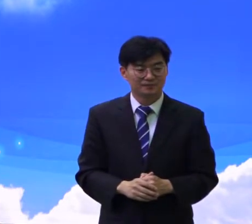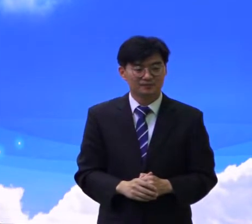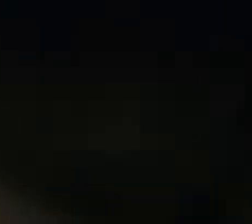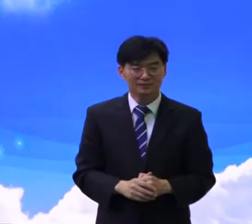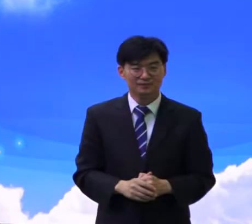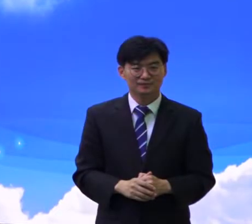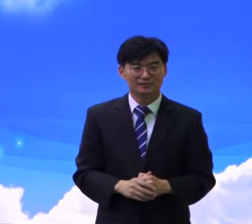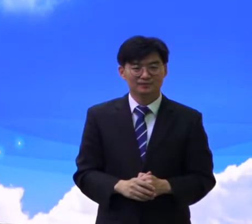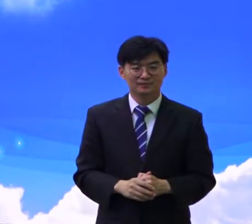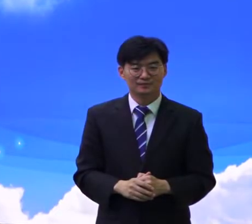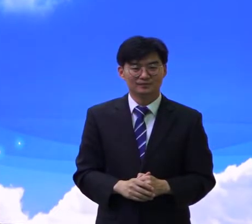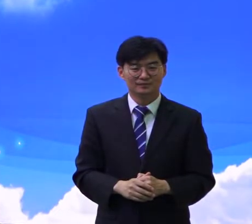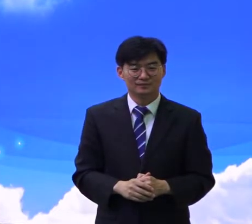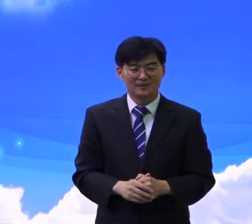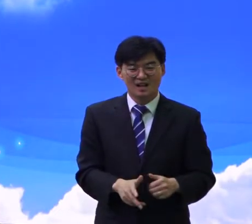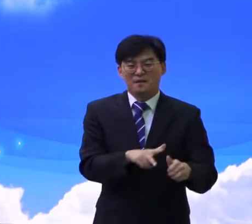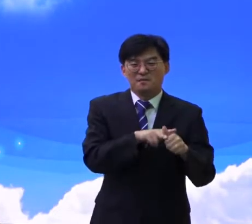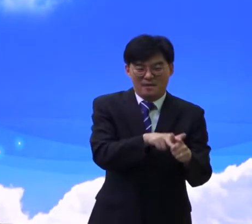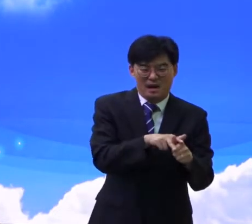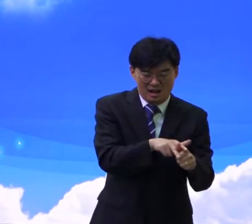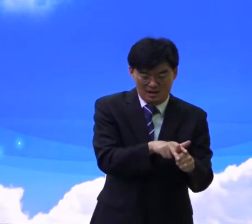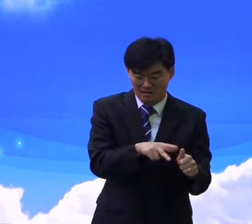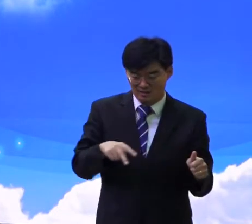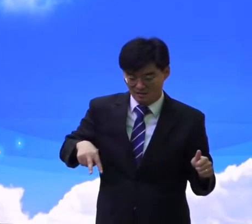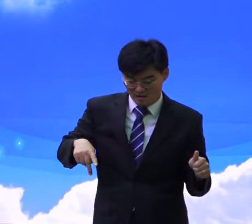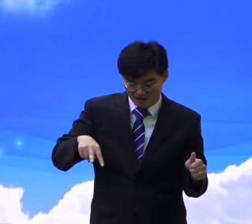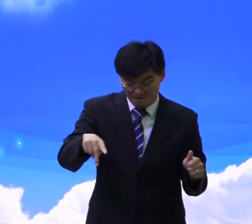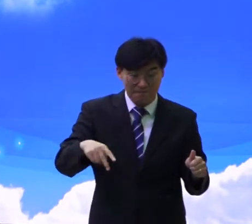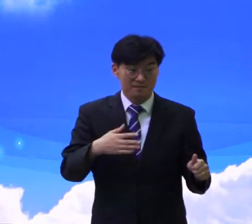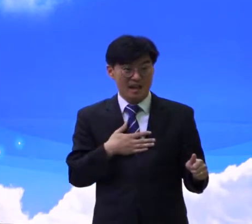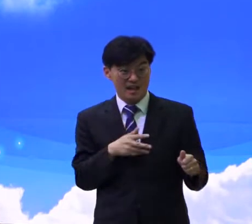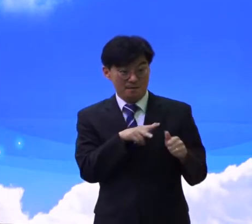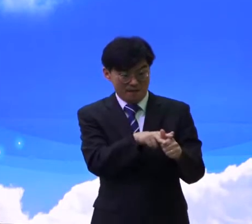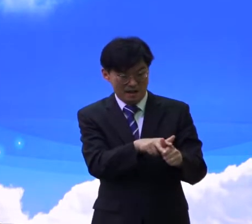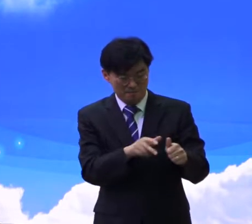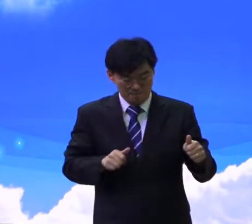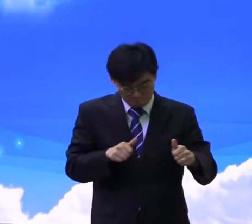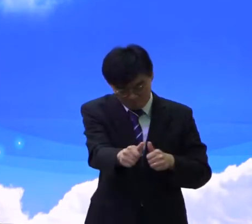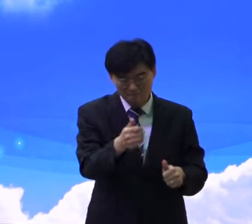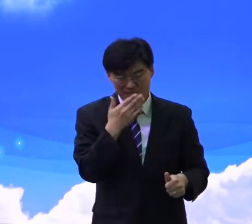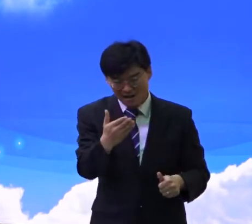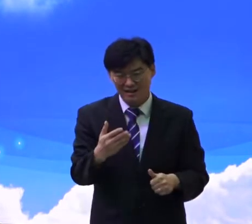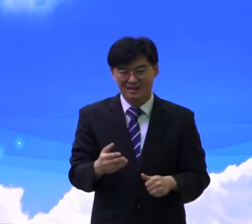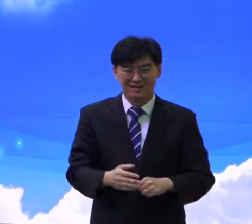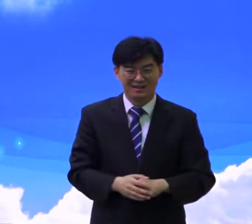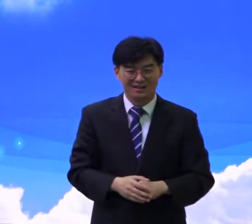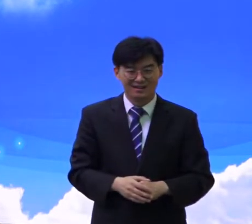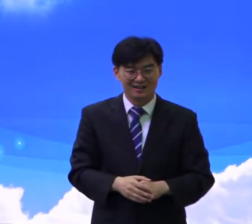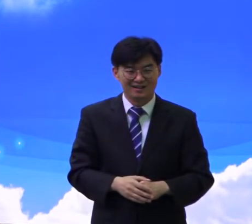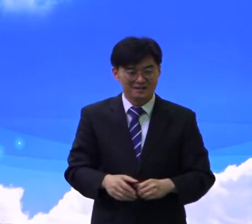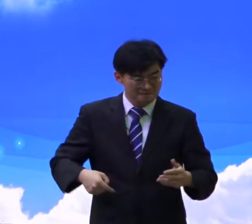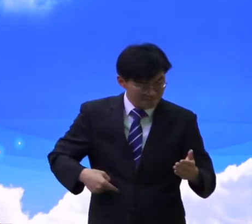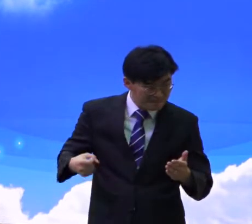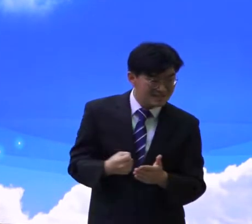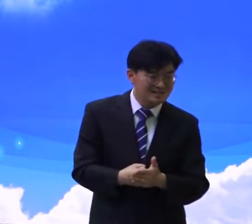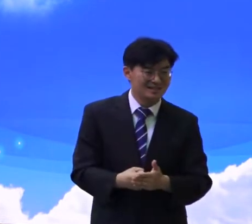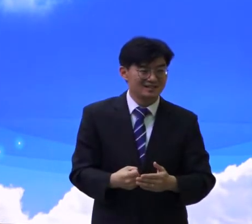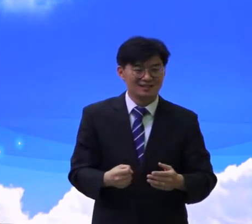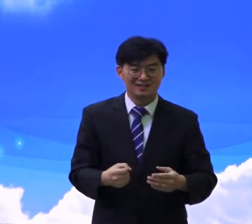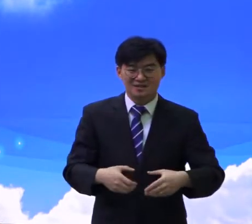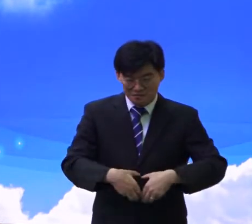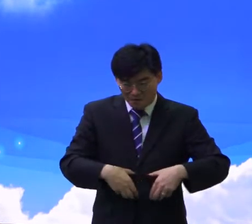말과 함께 경주하고자 하는 그런 용기는 꿈도 꾸지 못하는 그런 지경에 있는지도 모르겠습니다.